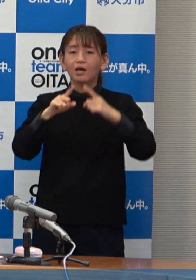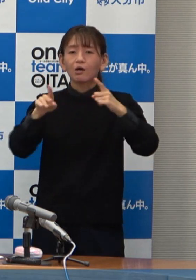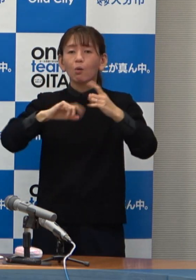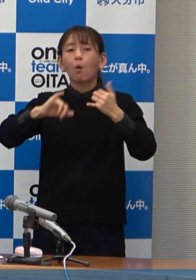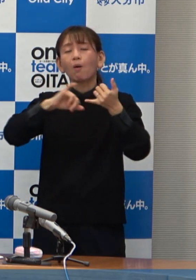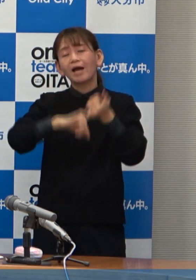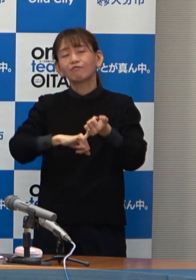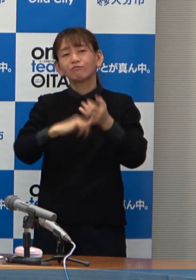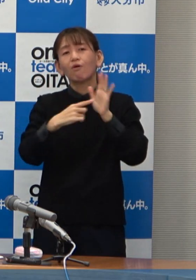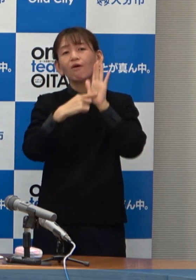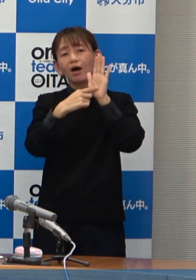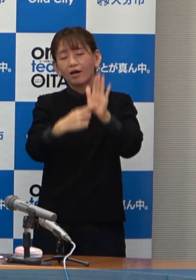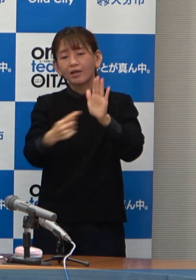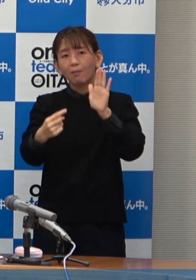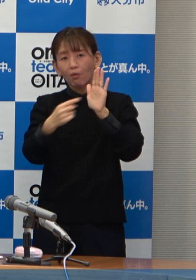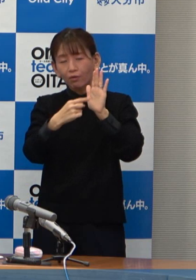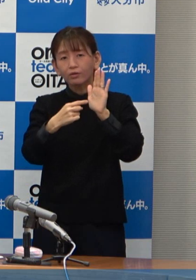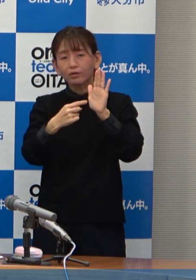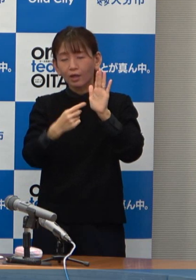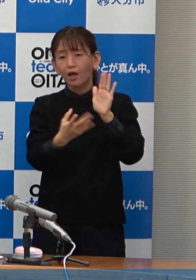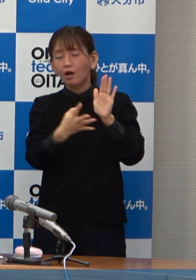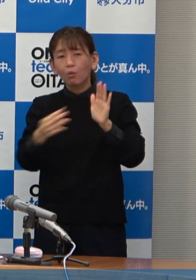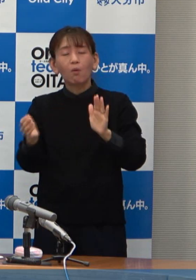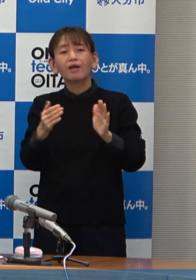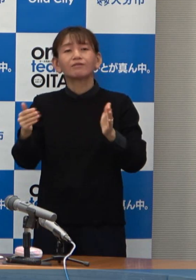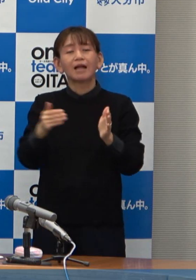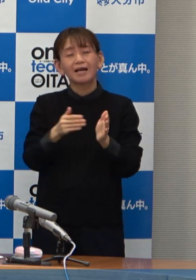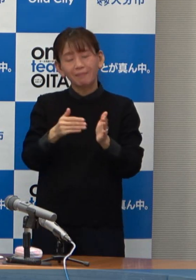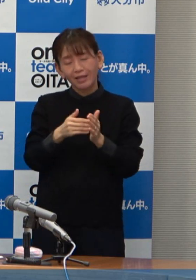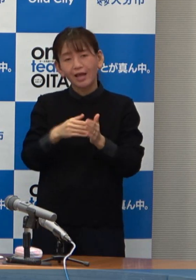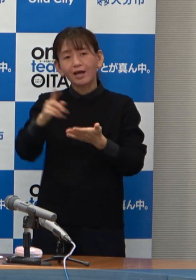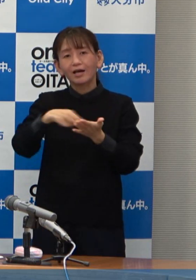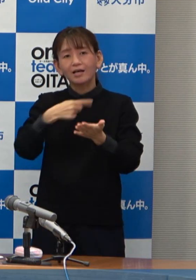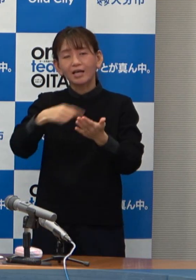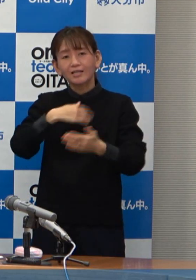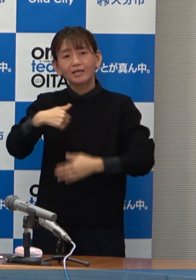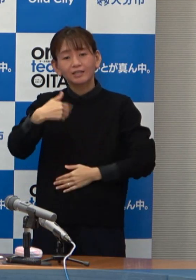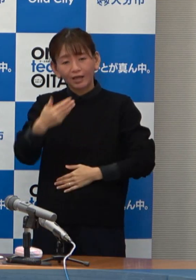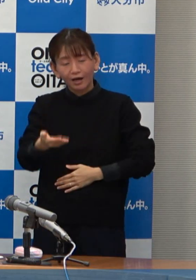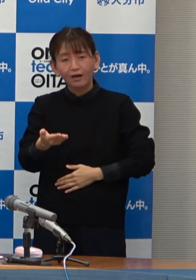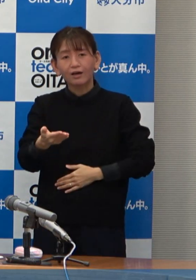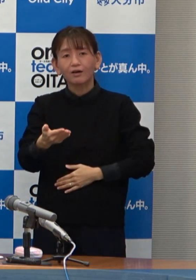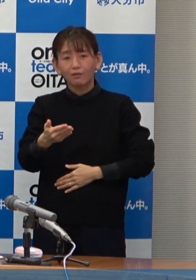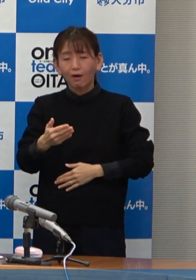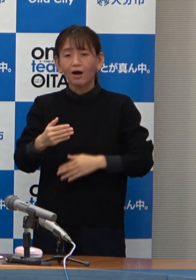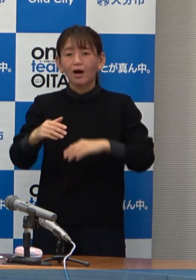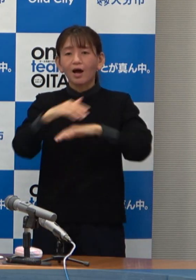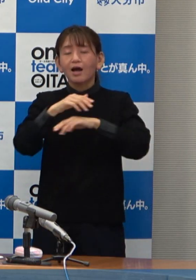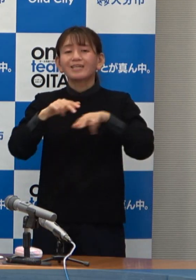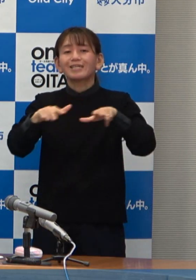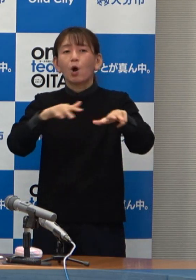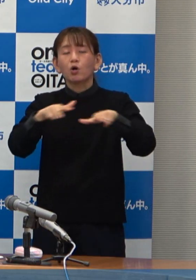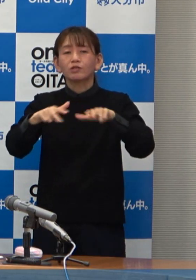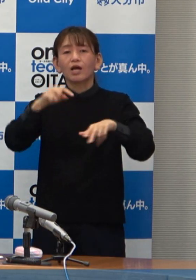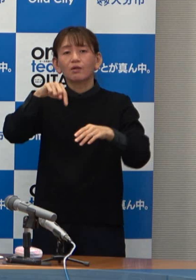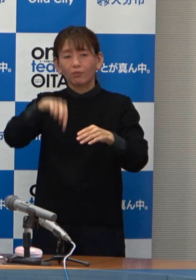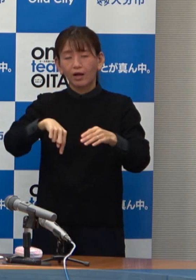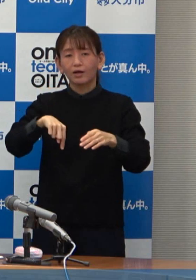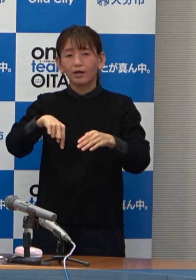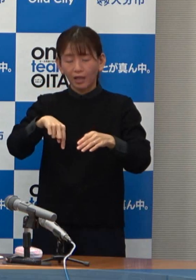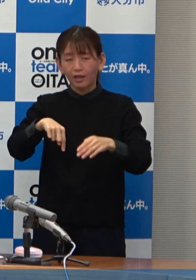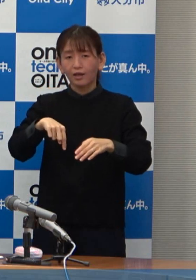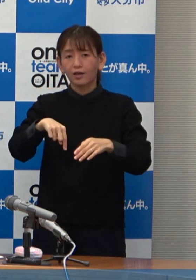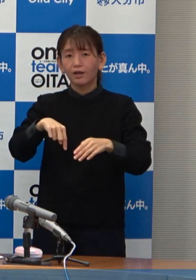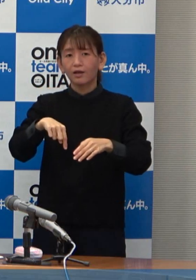掲げたものについてはどこまで行っているといことはそれはもう行政の中でまずはどこまでできて